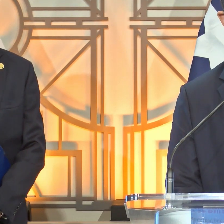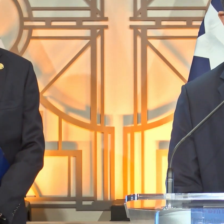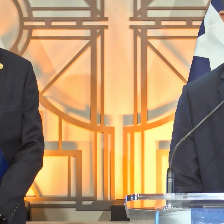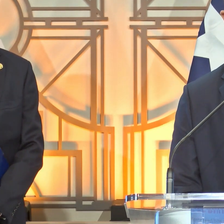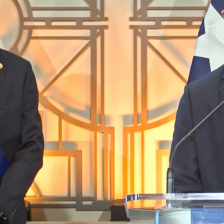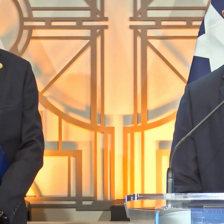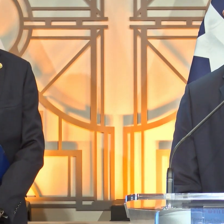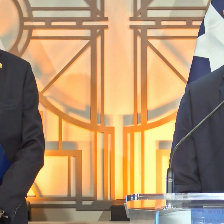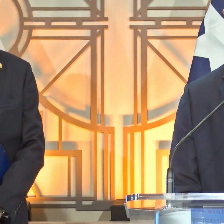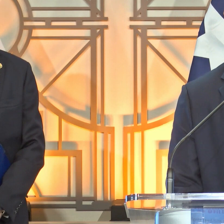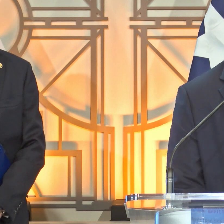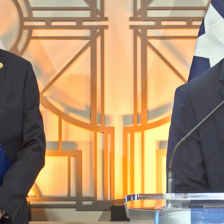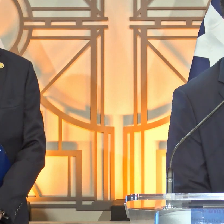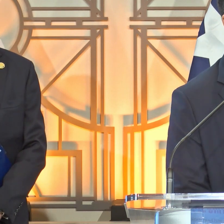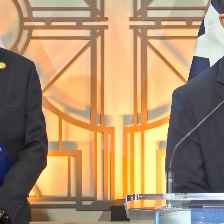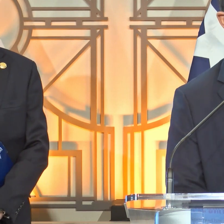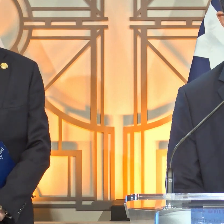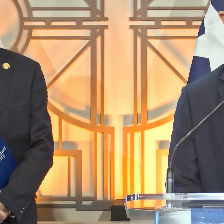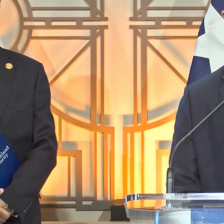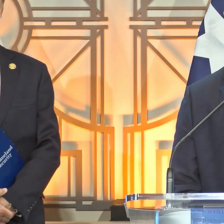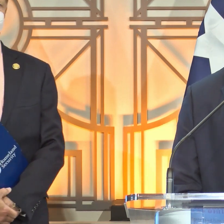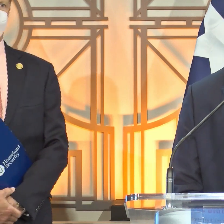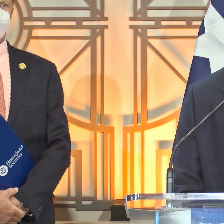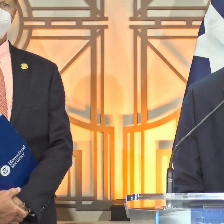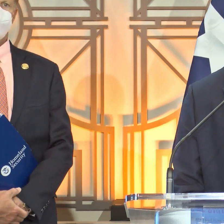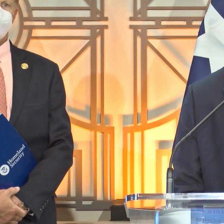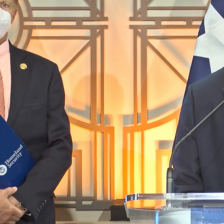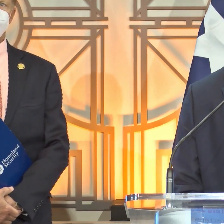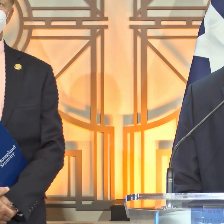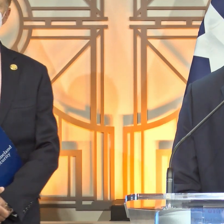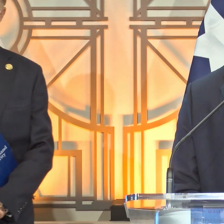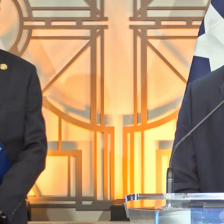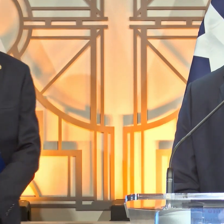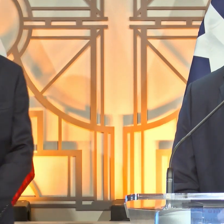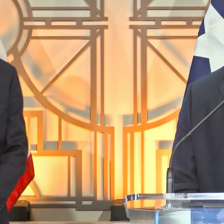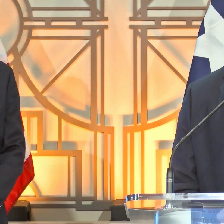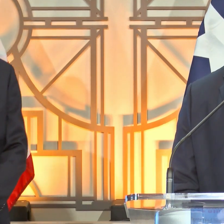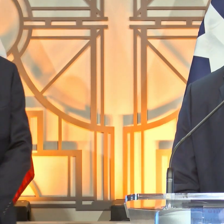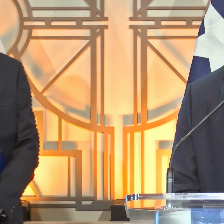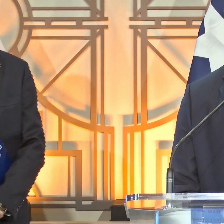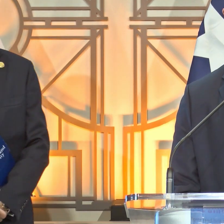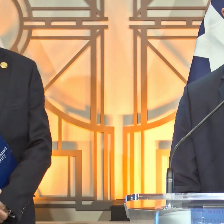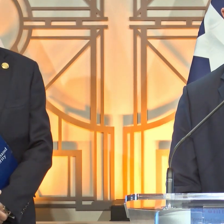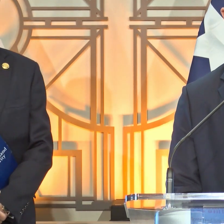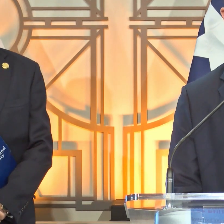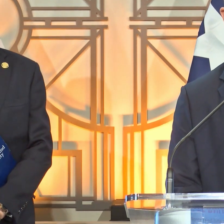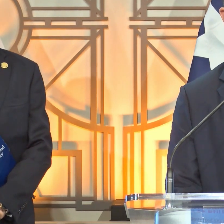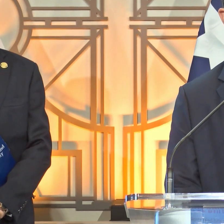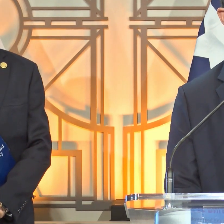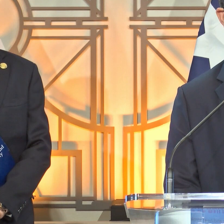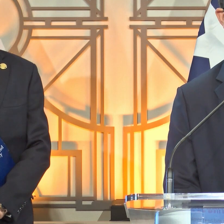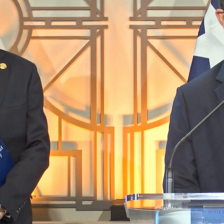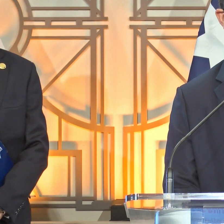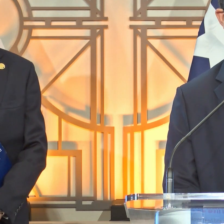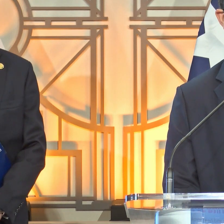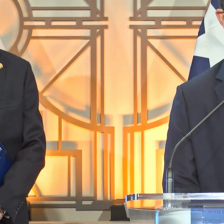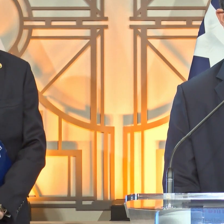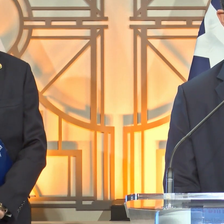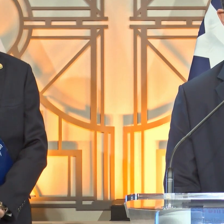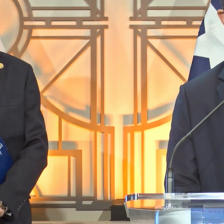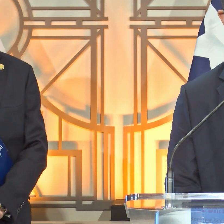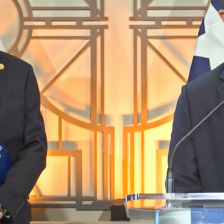necesiten una unidad de aire acondicionado y por eso con el apoyo de